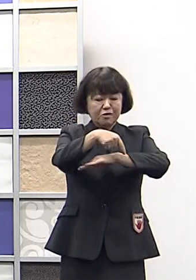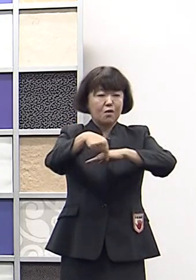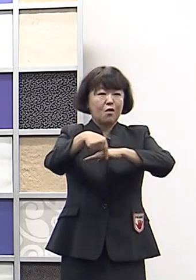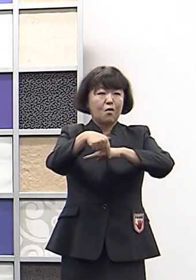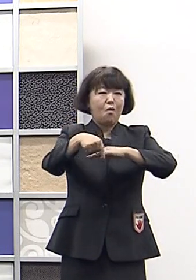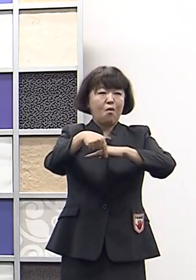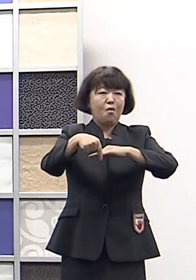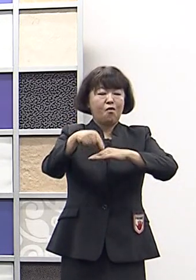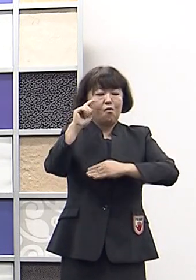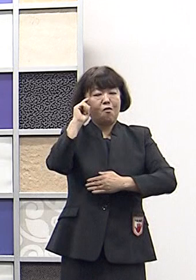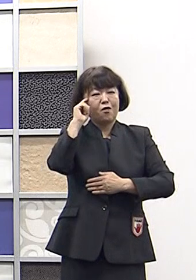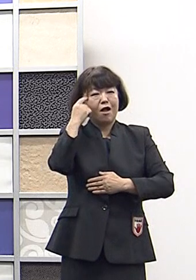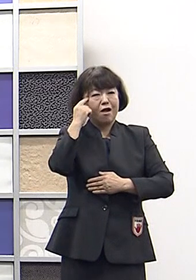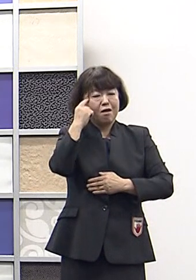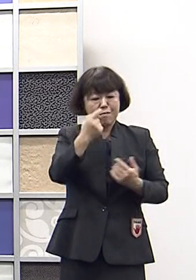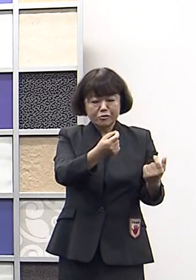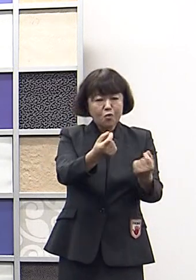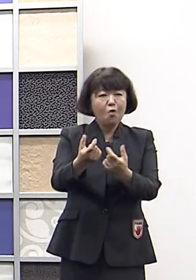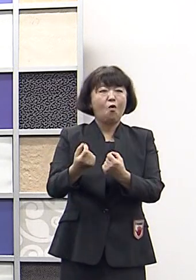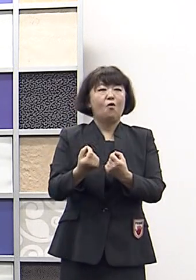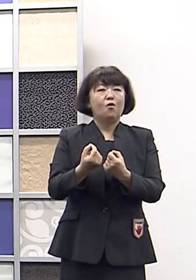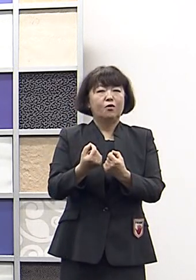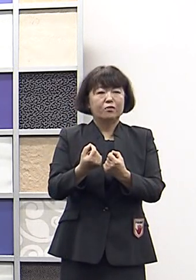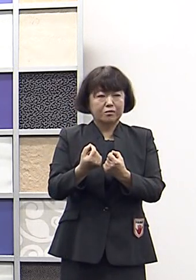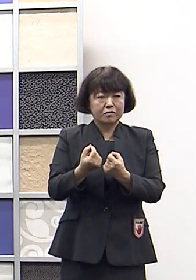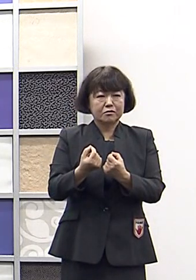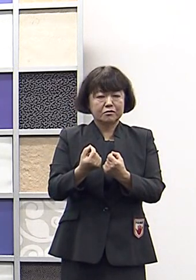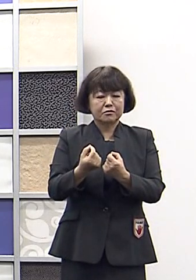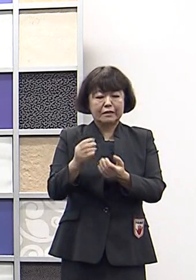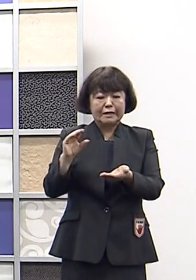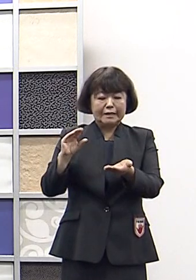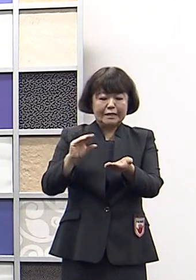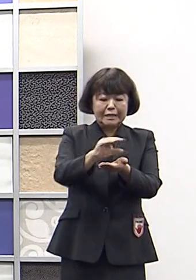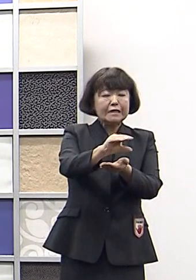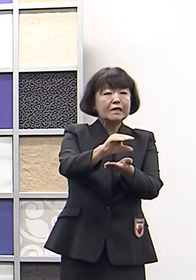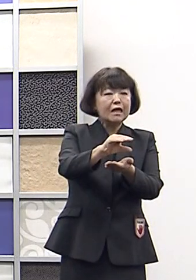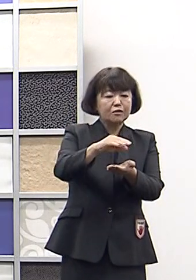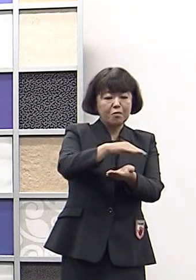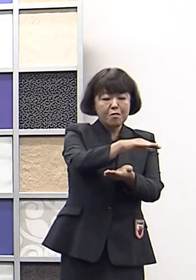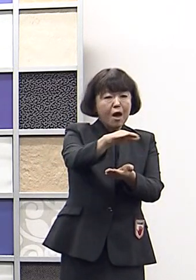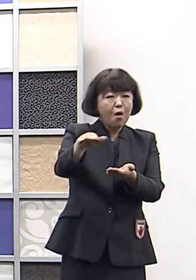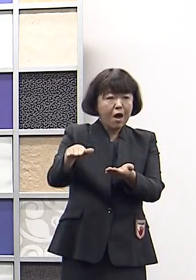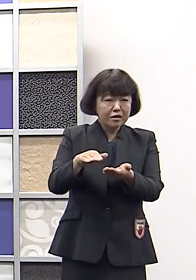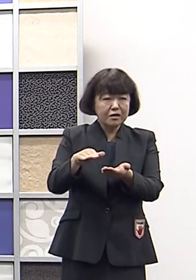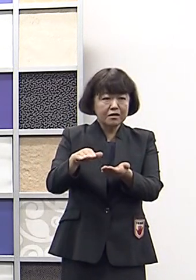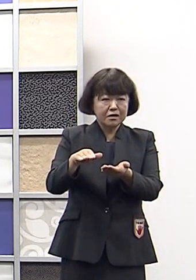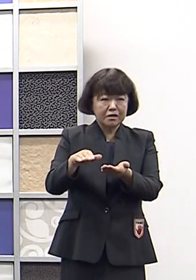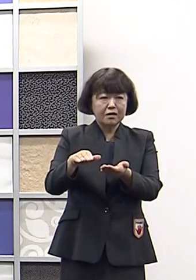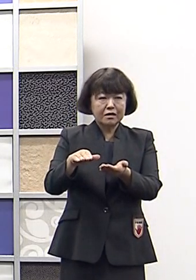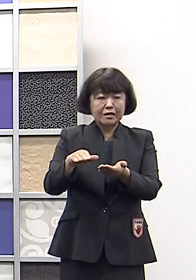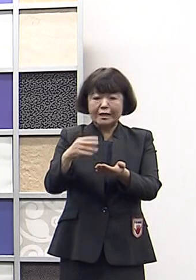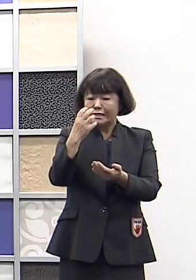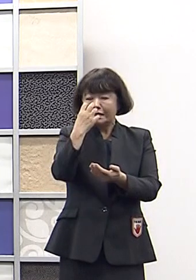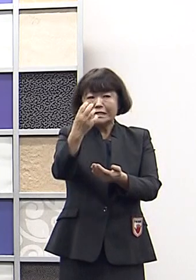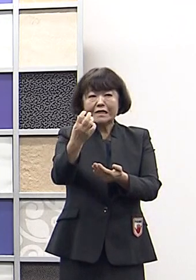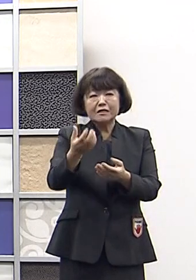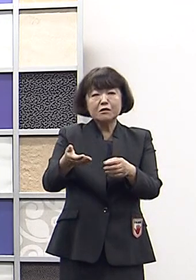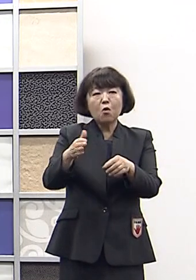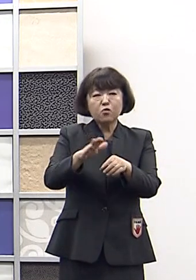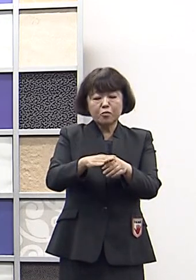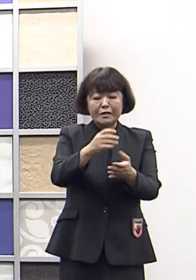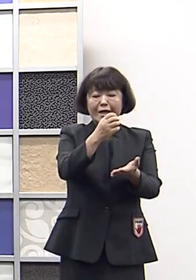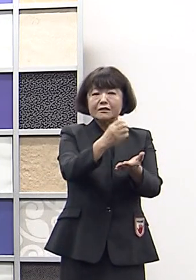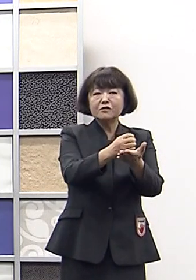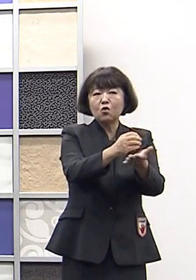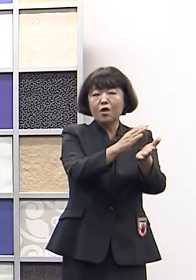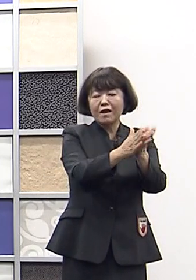まあ、そういうことでその沿線ぜ、リニア中央新幹線の沿線のみならず、まあ、東海道新幹線も含めたところ、すなわち静岡県の皆さん